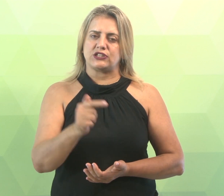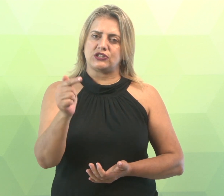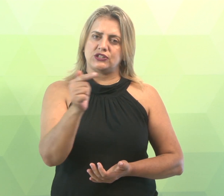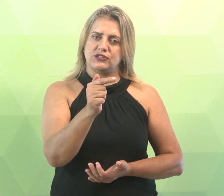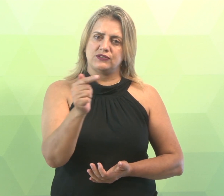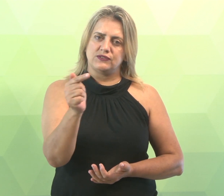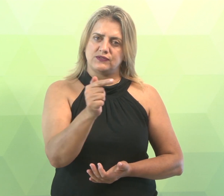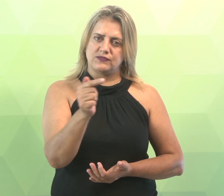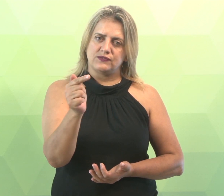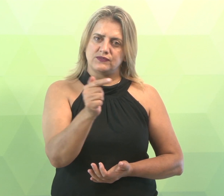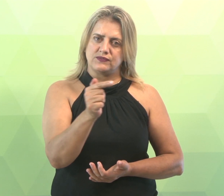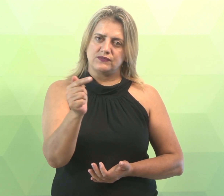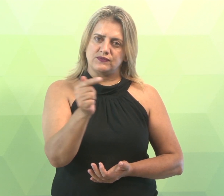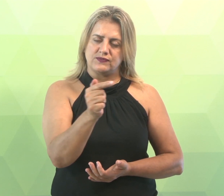77.